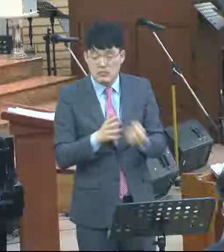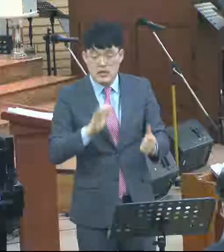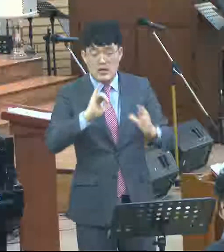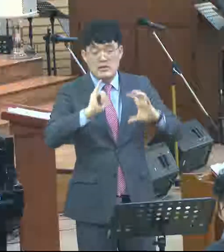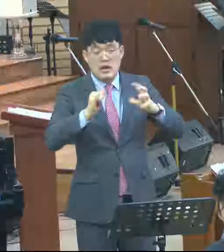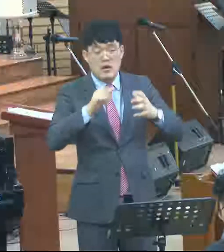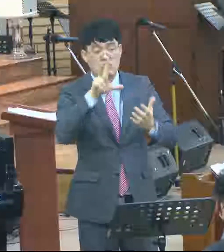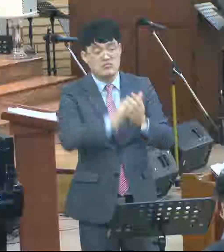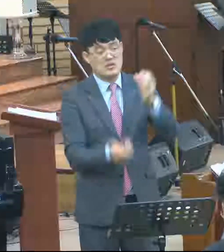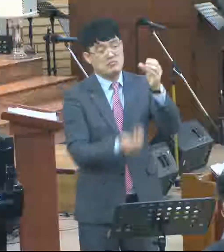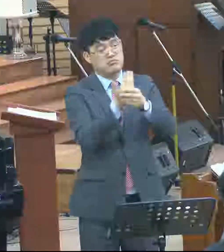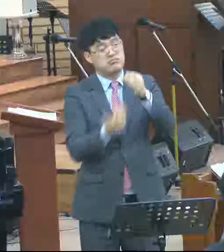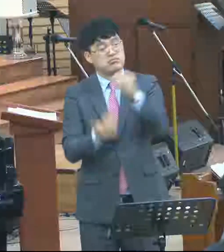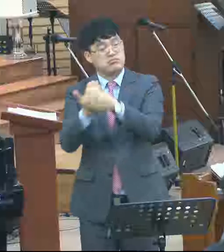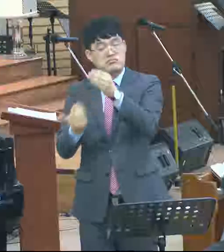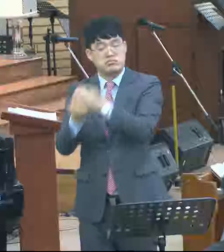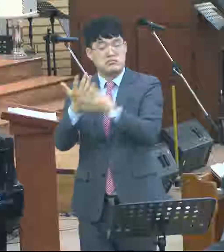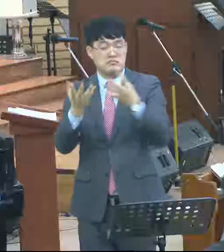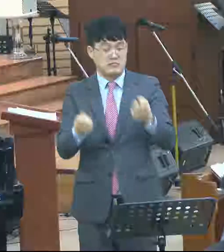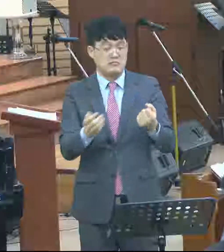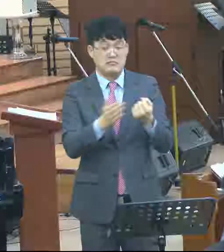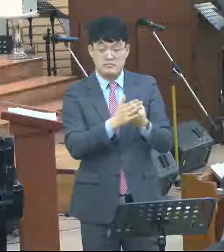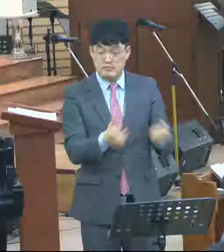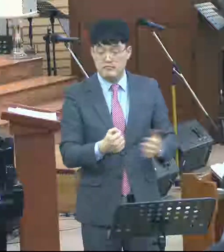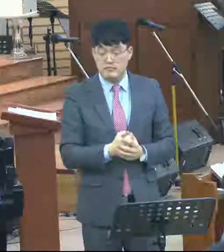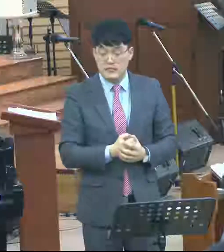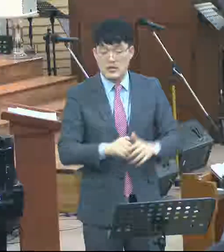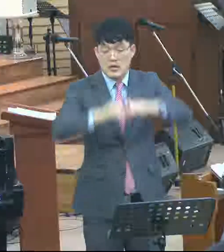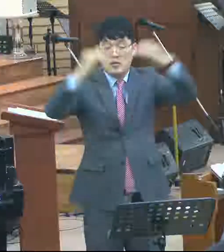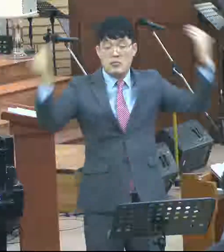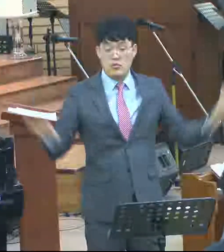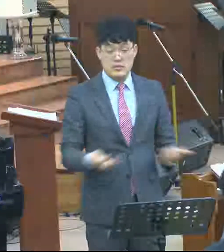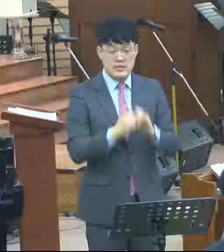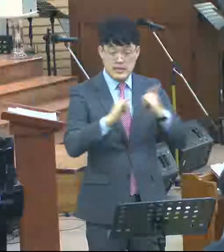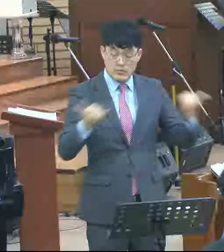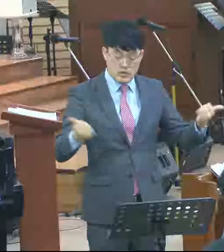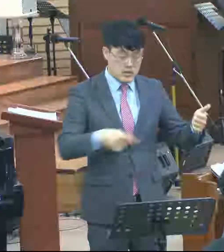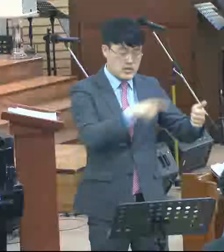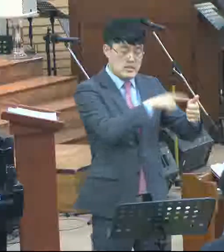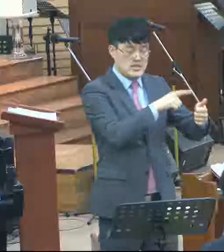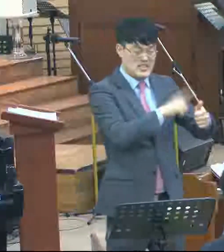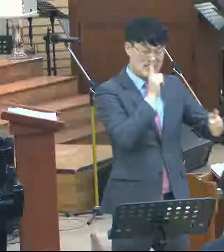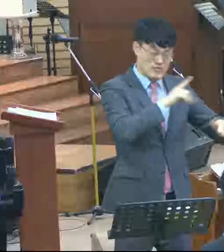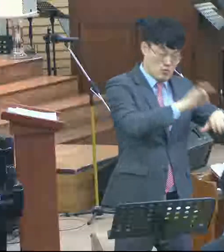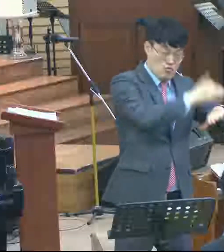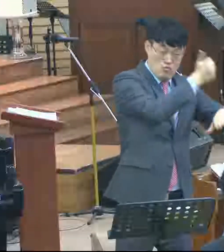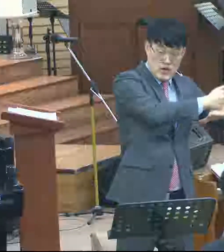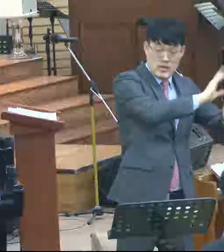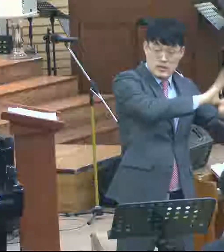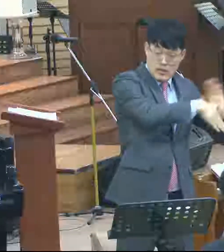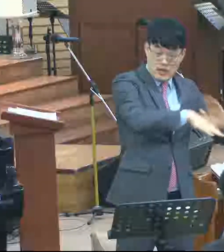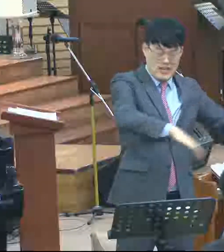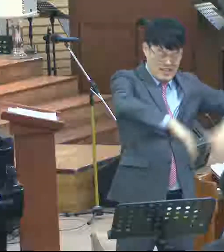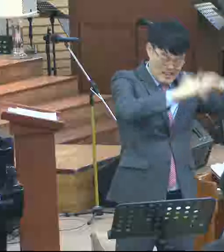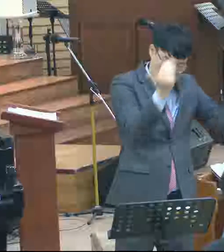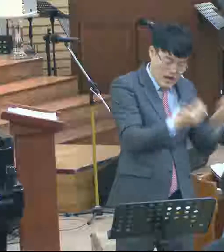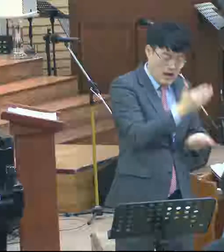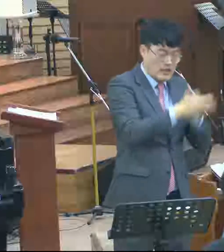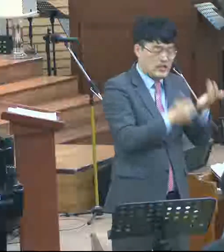있기 때문입니다. 모든 사람이 아합의 시대에 다 하나님의 법을 버린 줄 알았다니, 이렇게 빛나는 보석